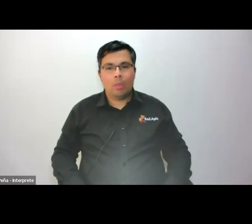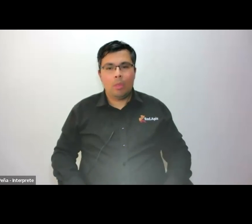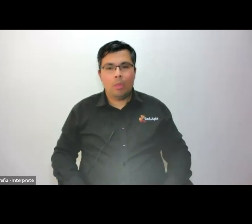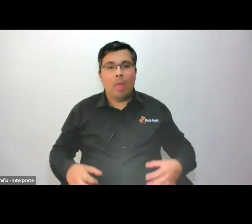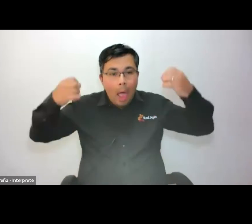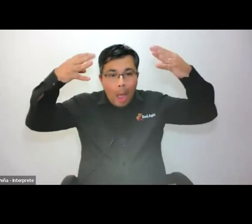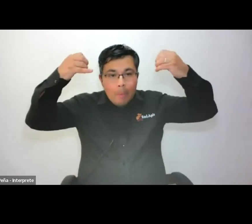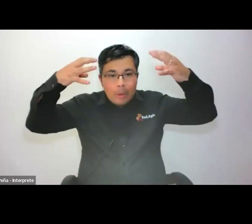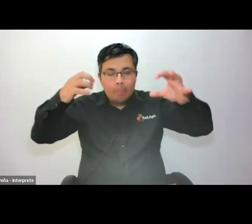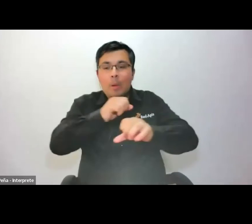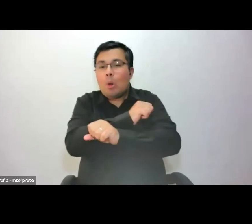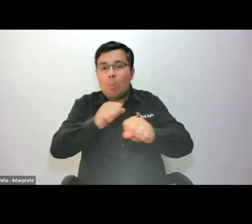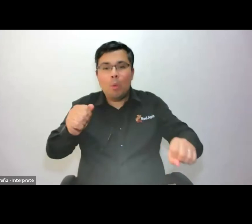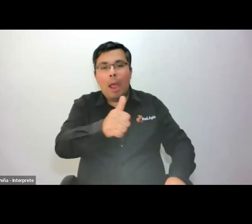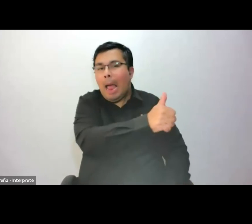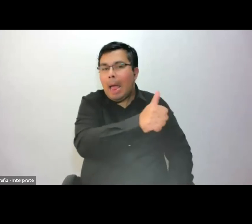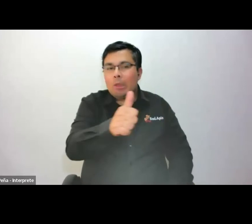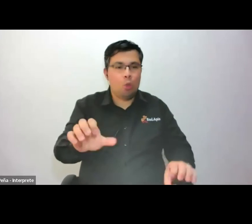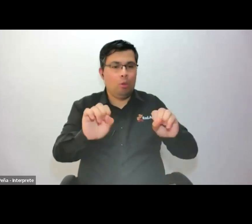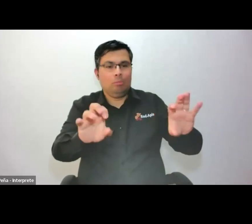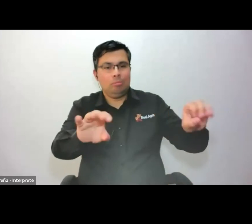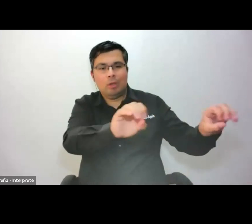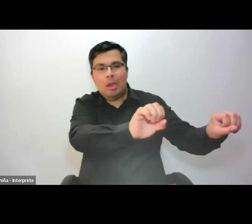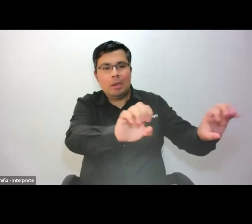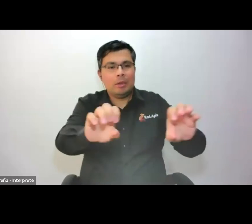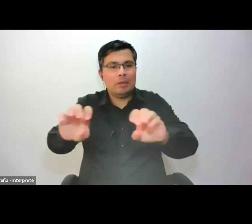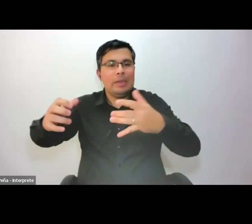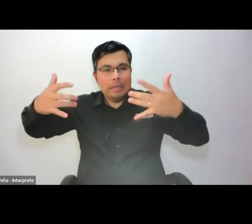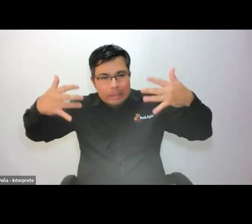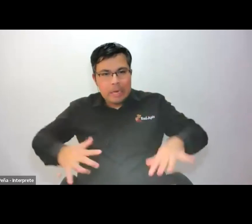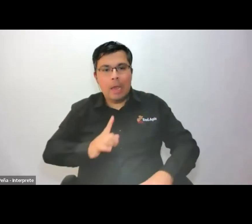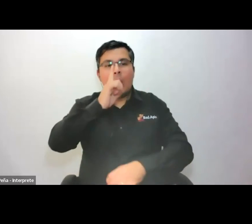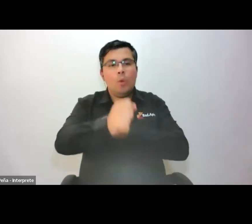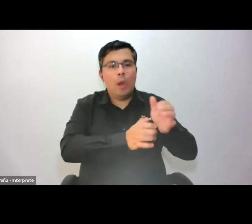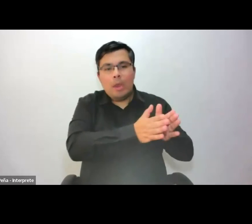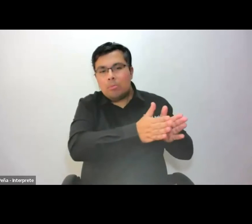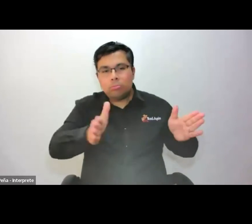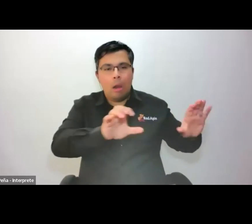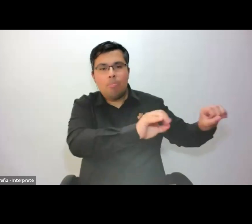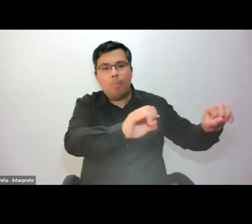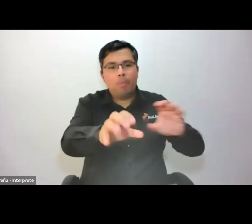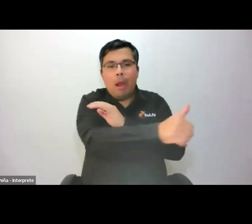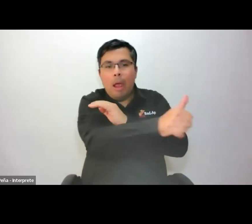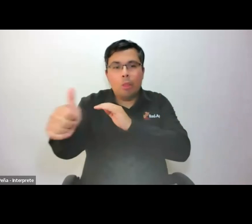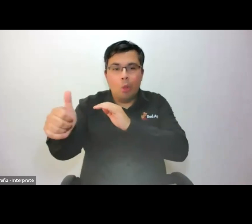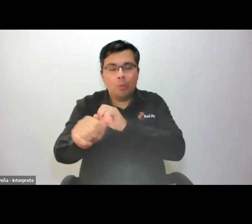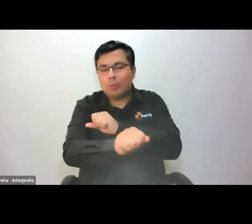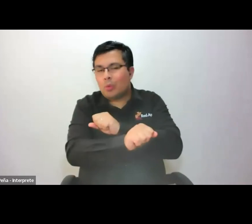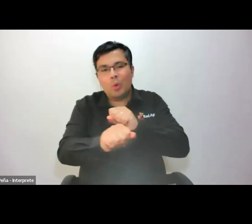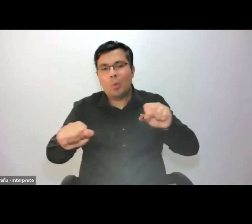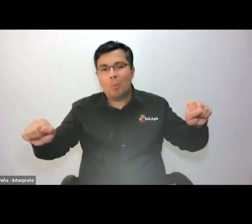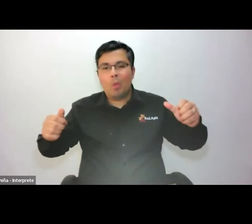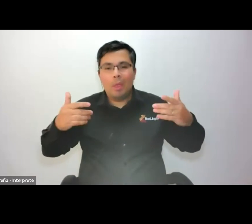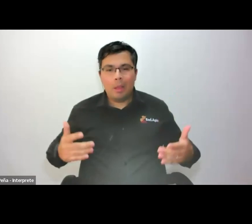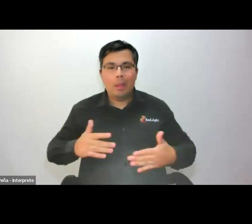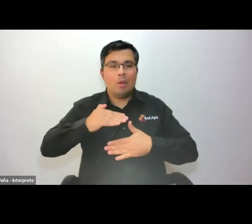poder capacitarlos a todos en un año. Esto es un proceso paulatino donde vamos a ir realizando distintas